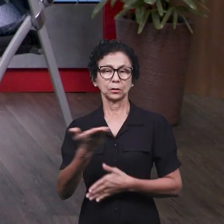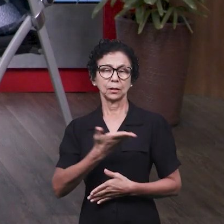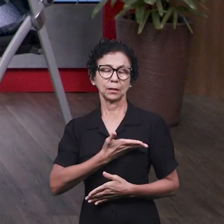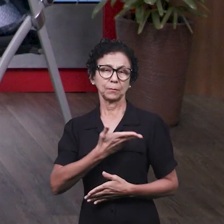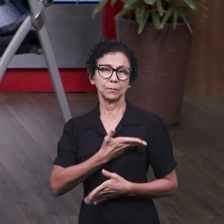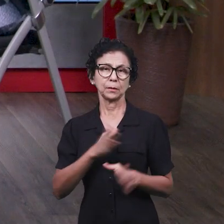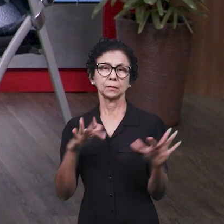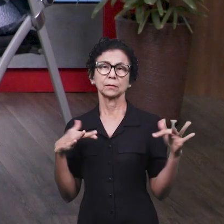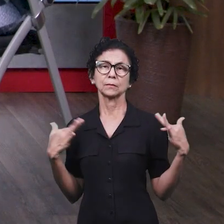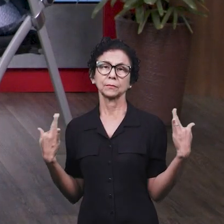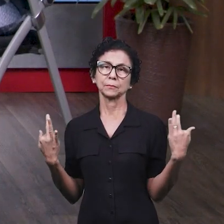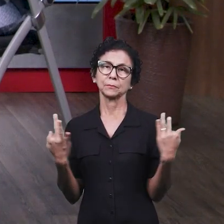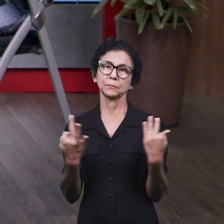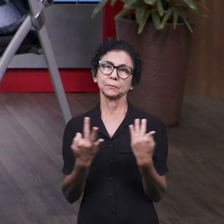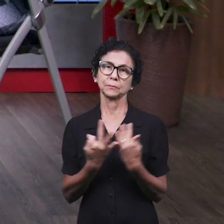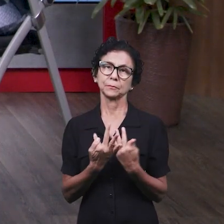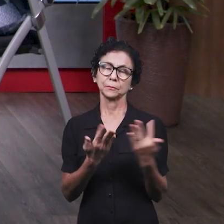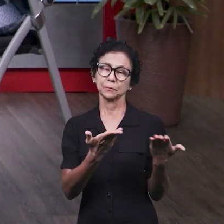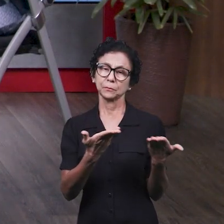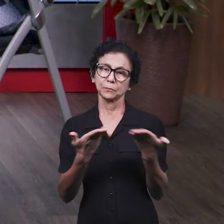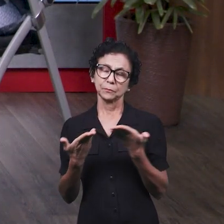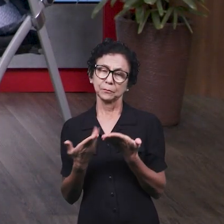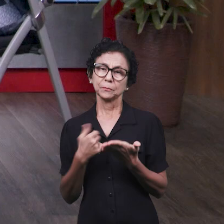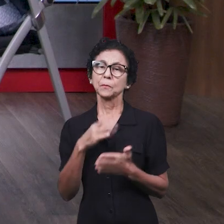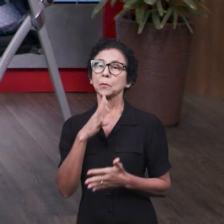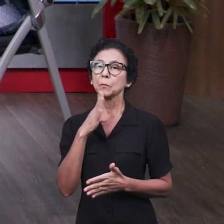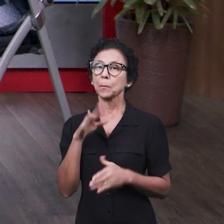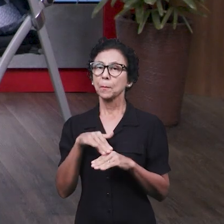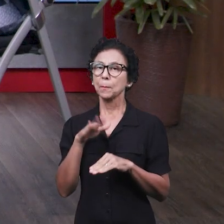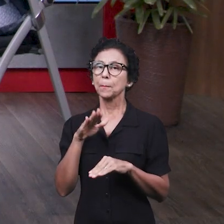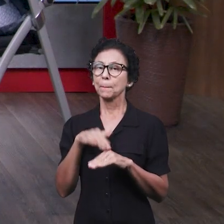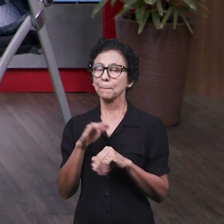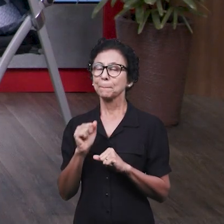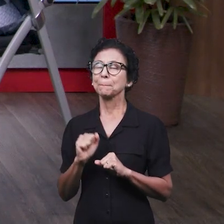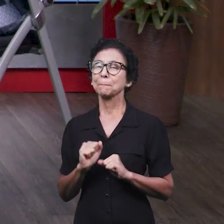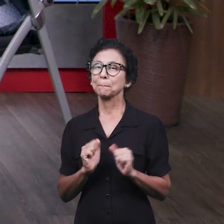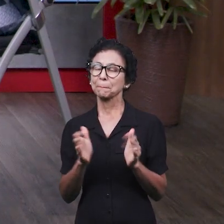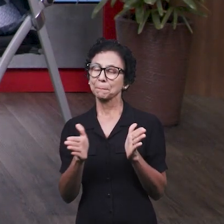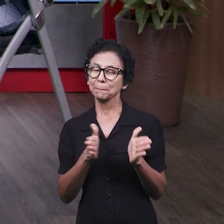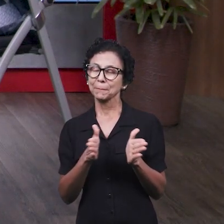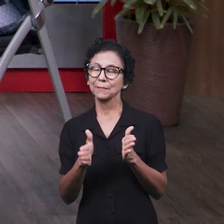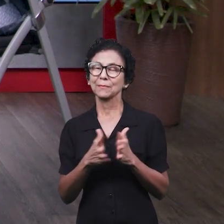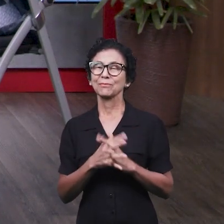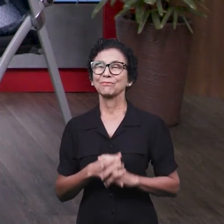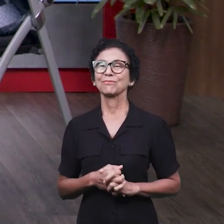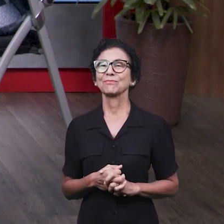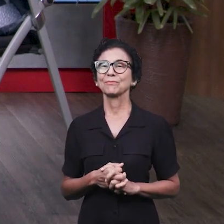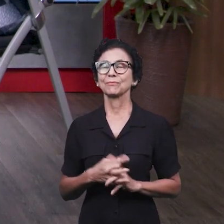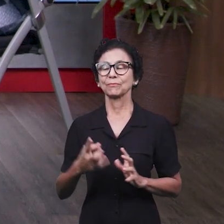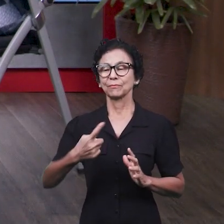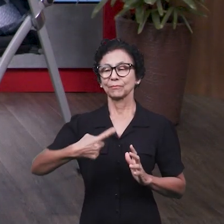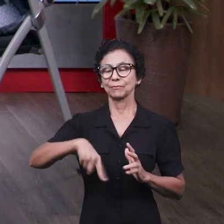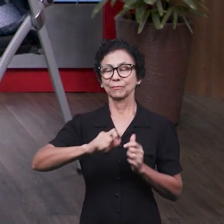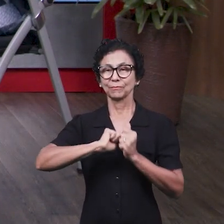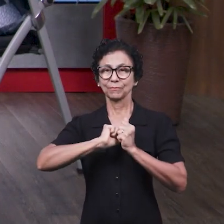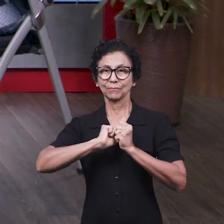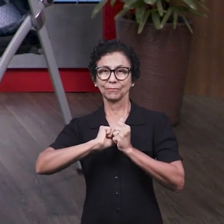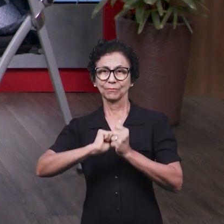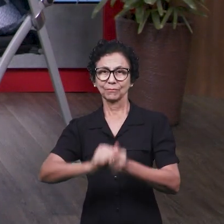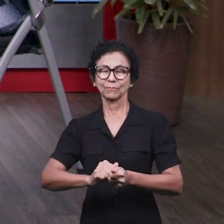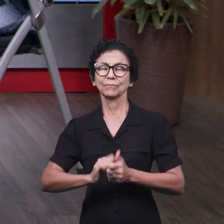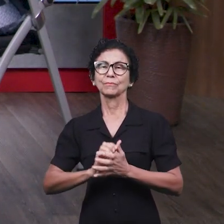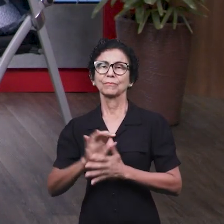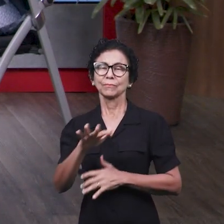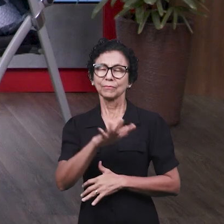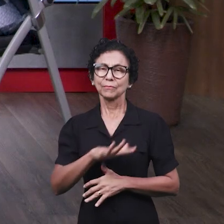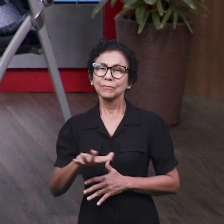amigos e familiares. Convida-os a conhecer mais sobre acessibilidade, para que juntos possamos promover